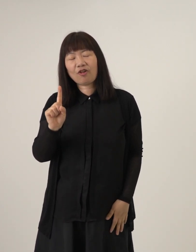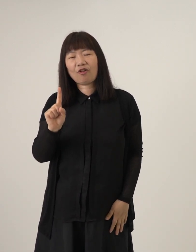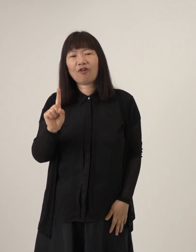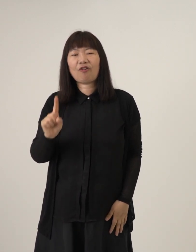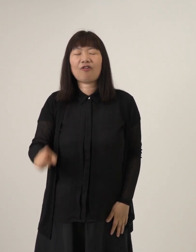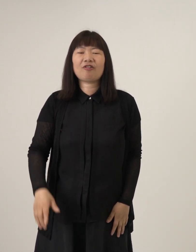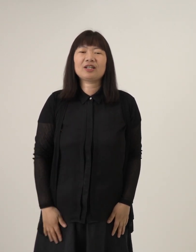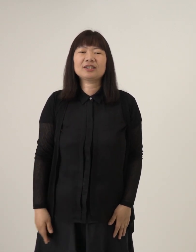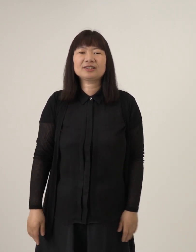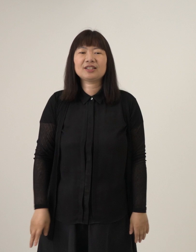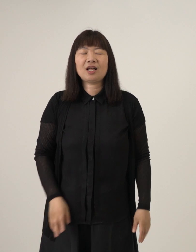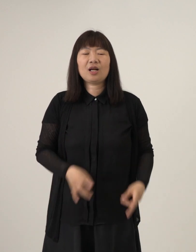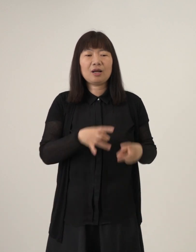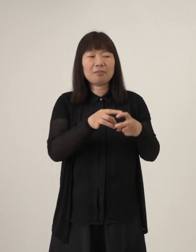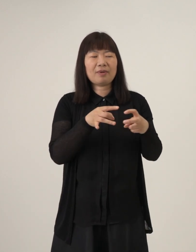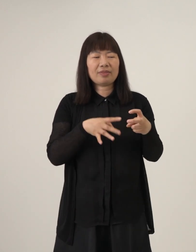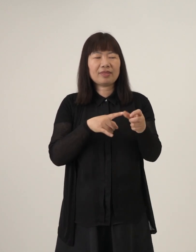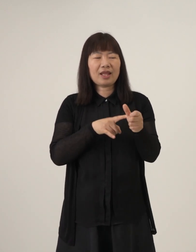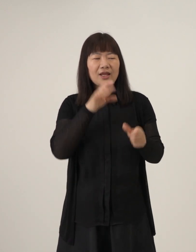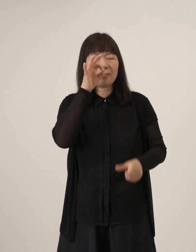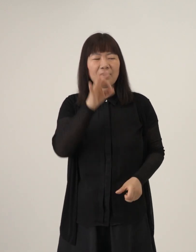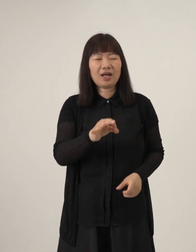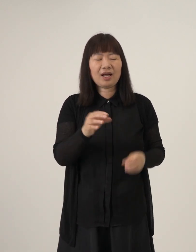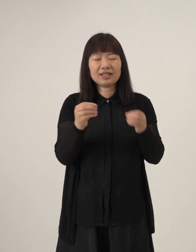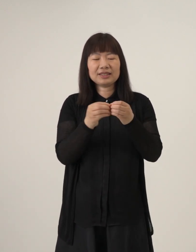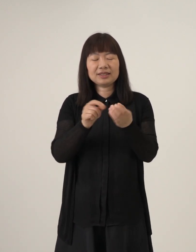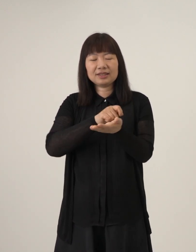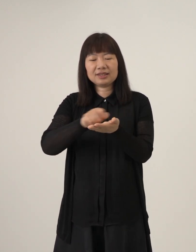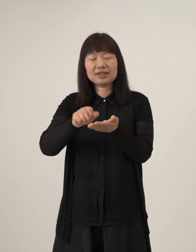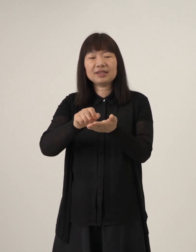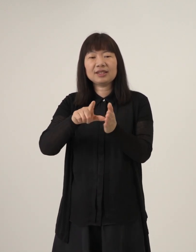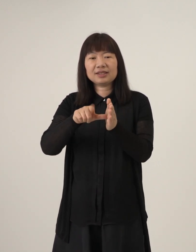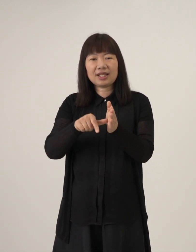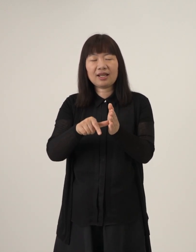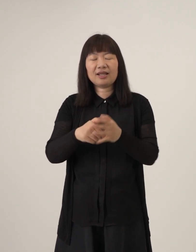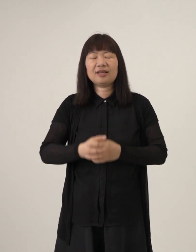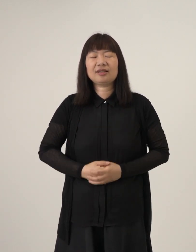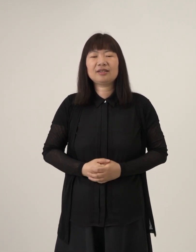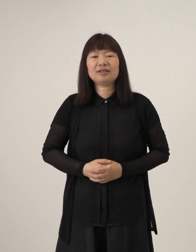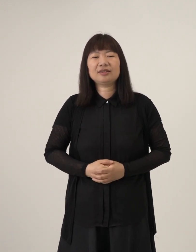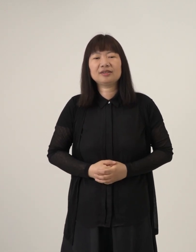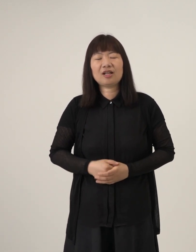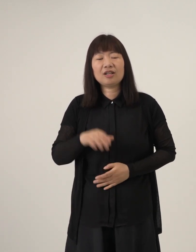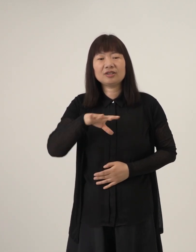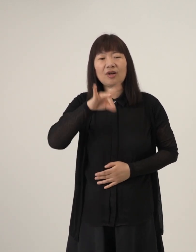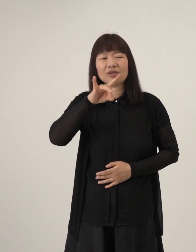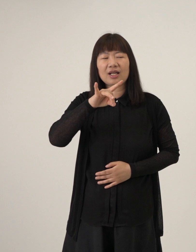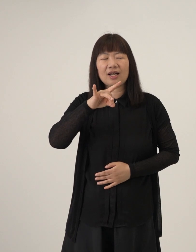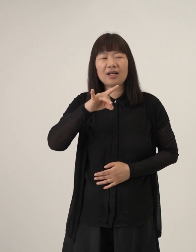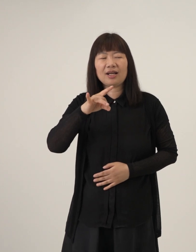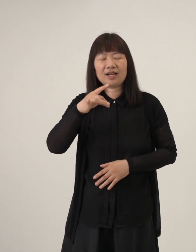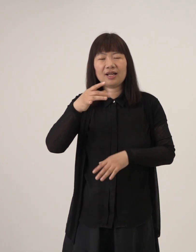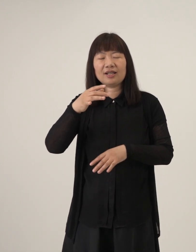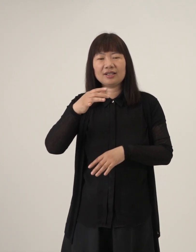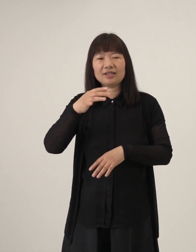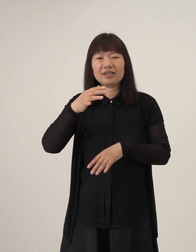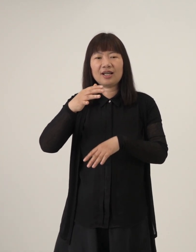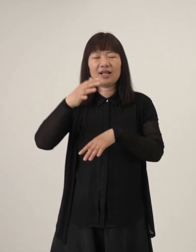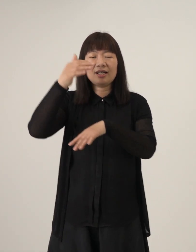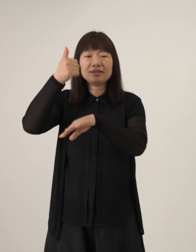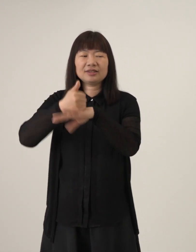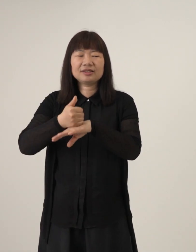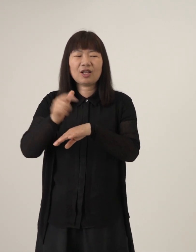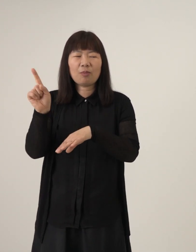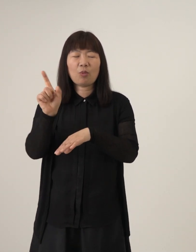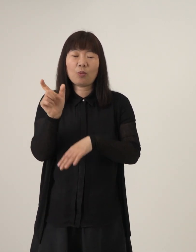놀랍게도 마태는 글을 쓰면서 이걸 의도적으로 처음과 끝에다가 뭘 배열해